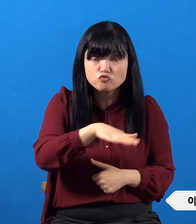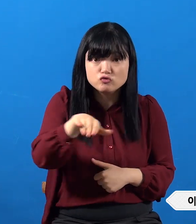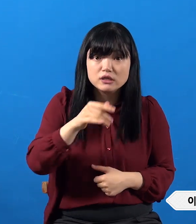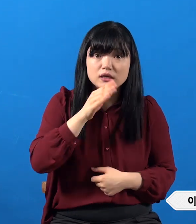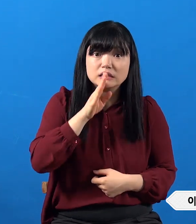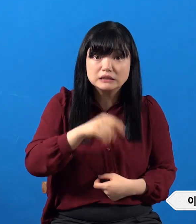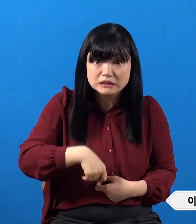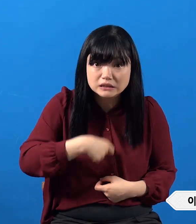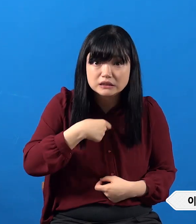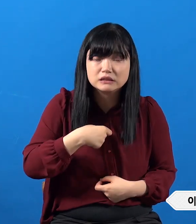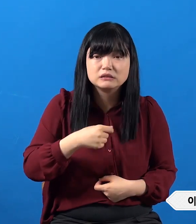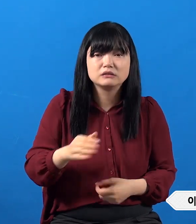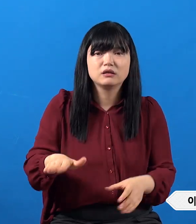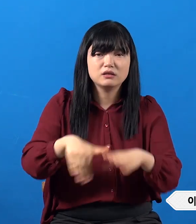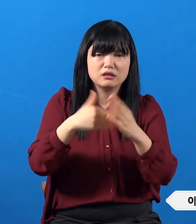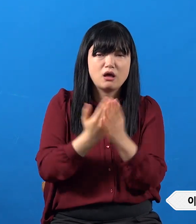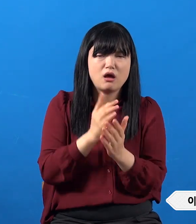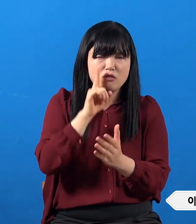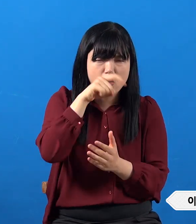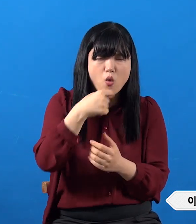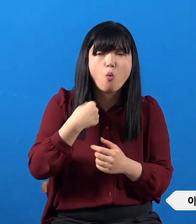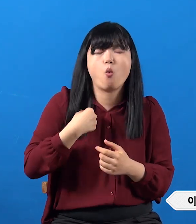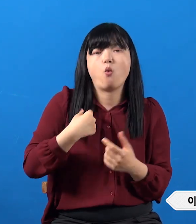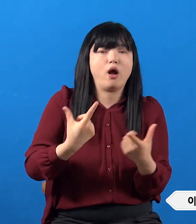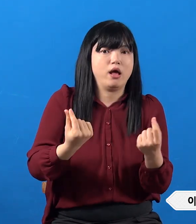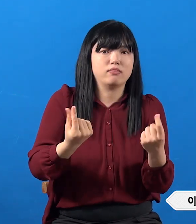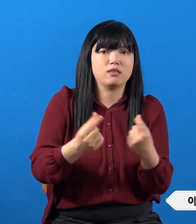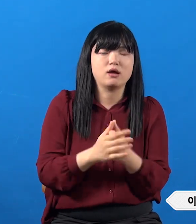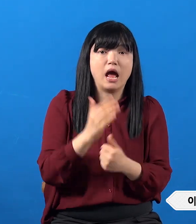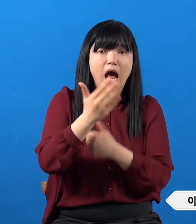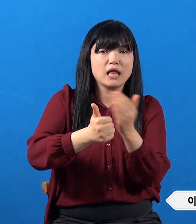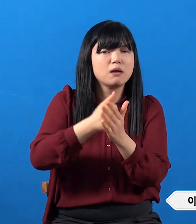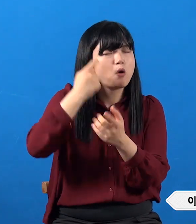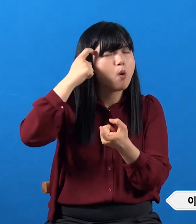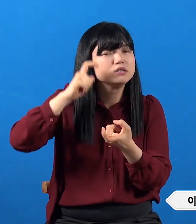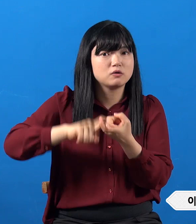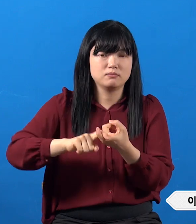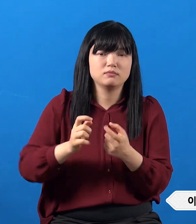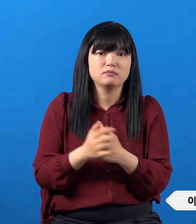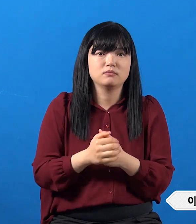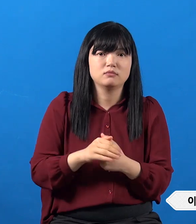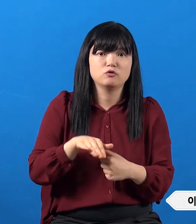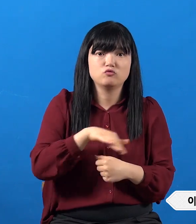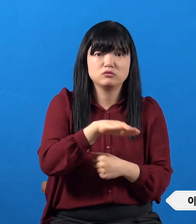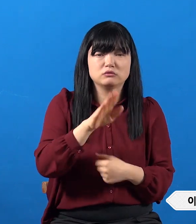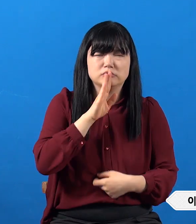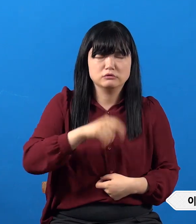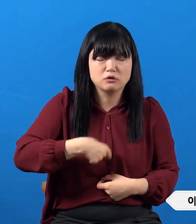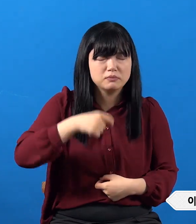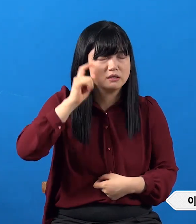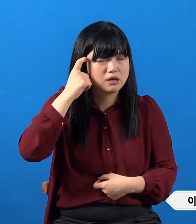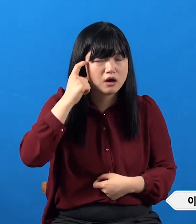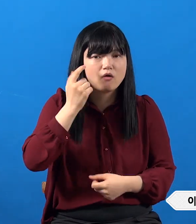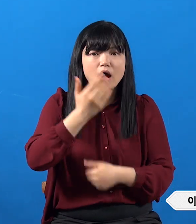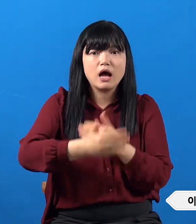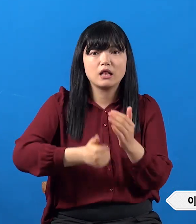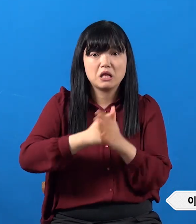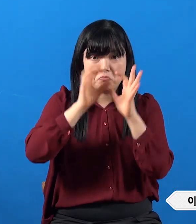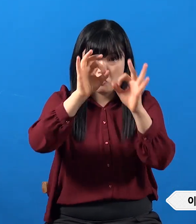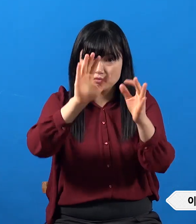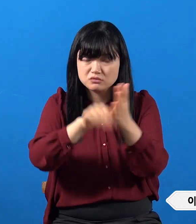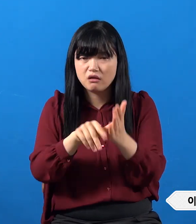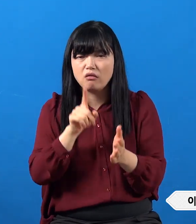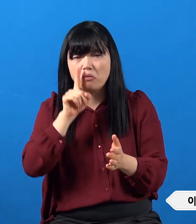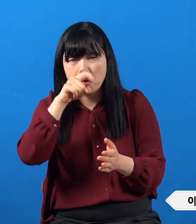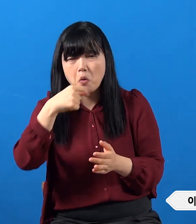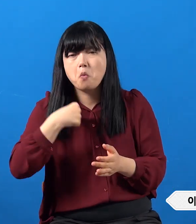의는 다 더러운 옷 같다. 이게 하나님의 관점입니다. 우리가 의롭다고 생각하는 것, 하나님이